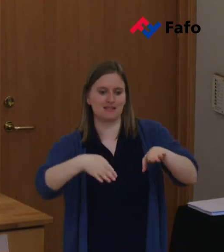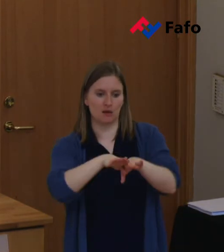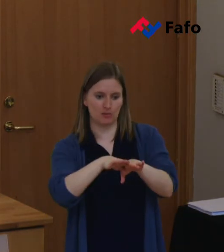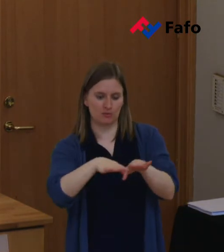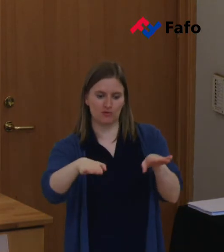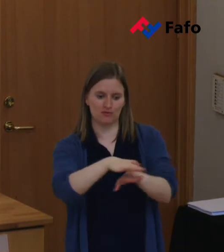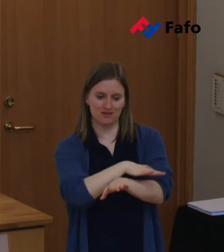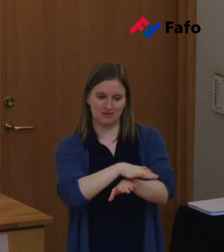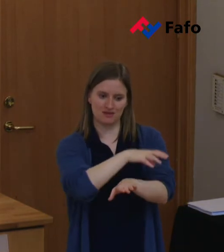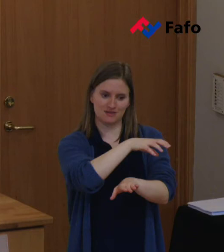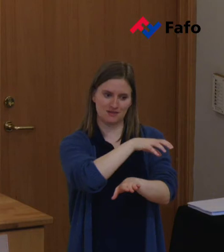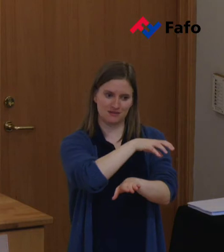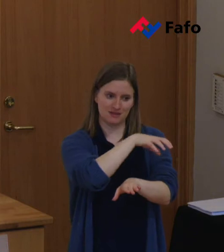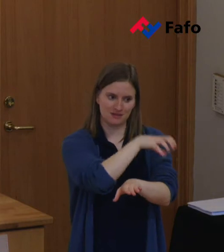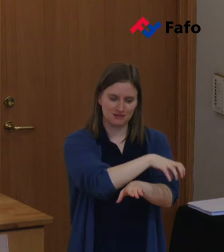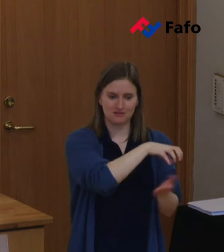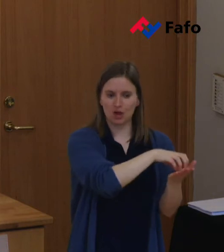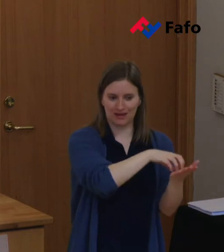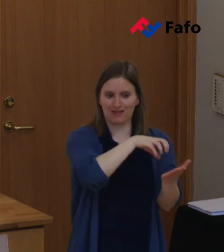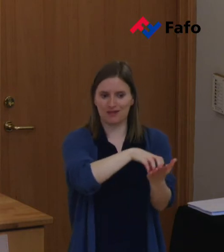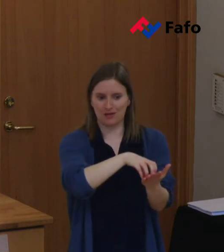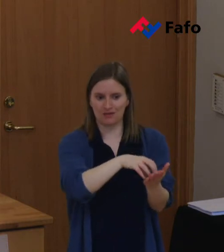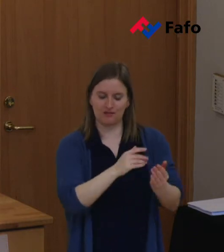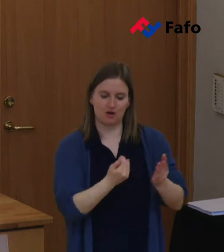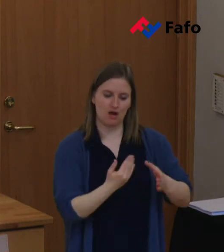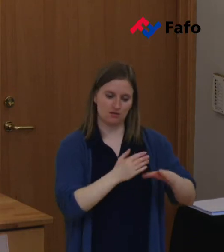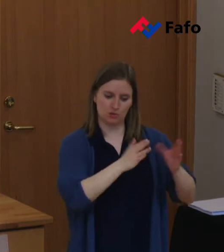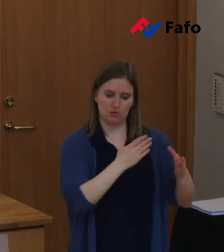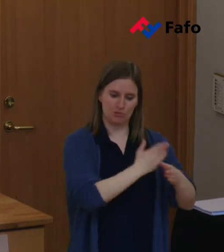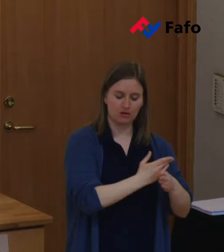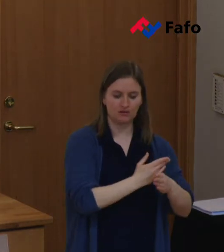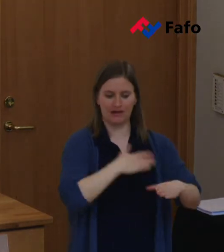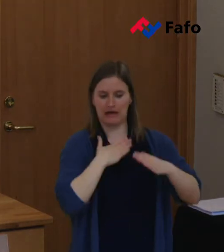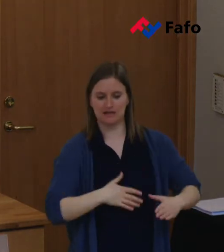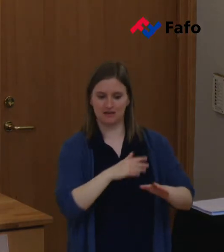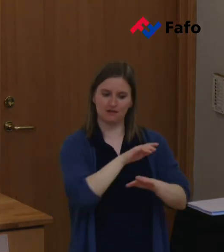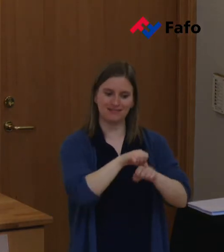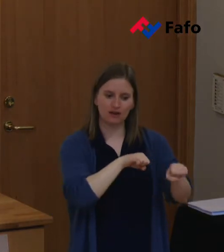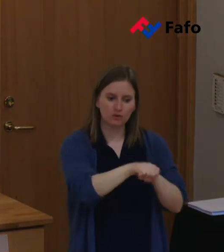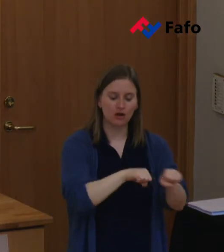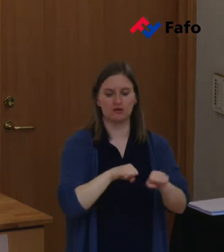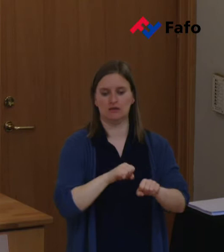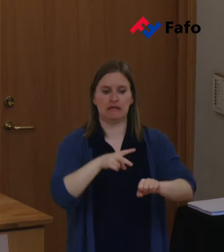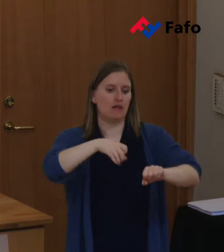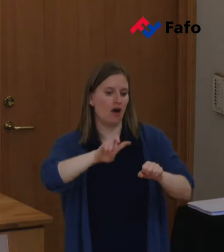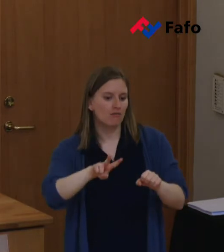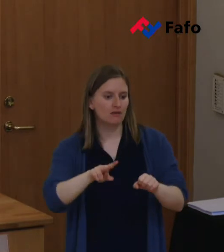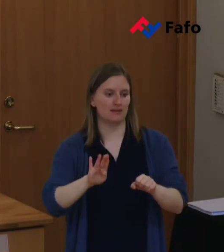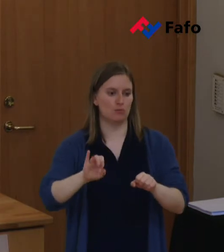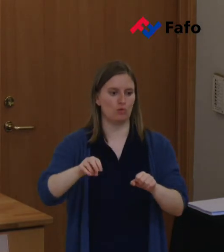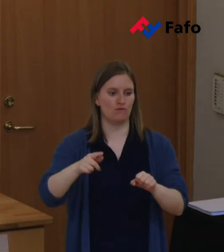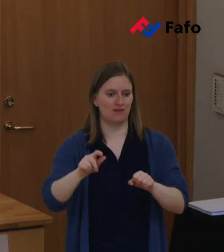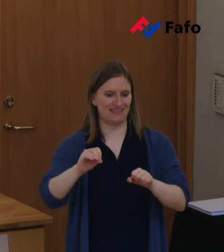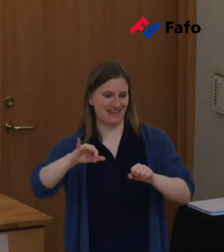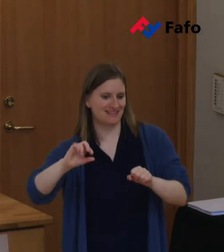av statlige etater, fra Husbanken til Helsedirektoratet, til NAV, til Bufti, til